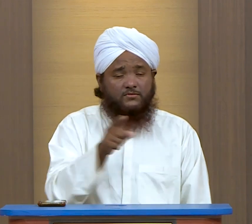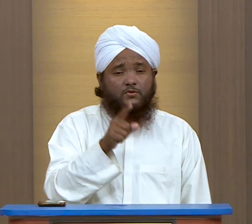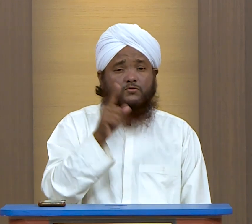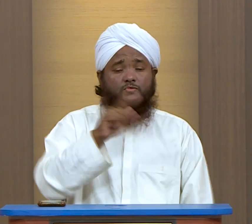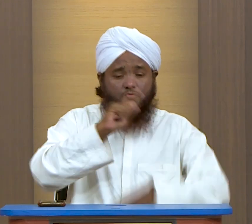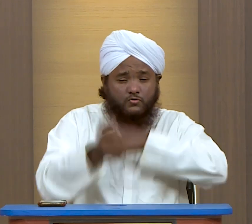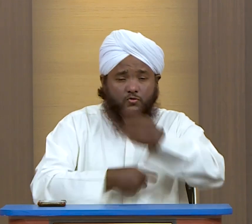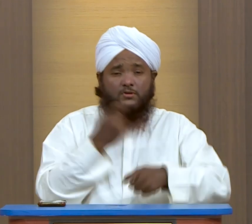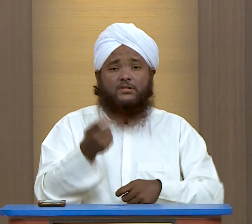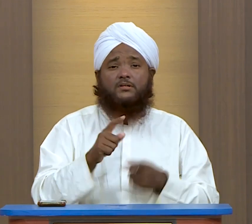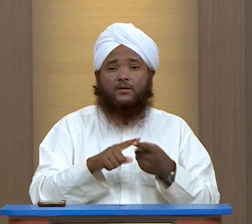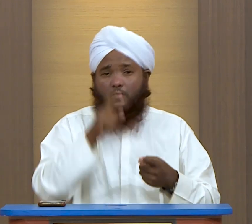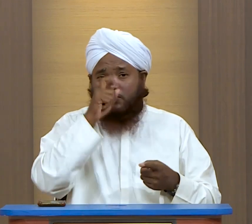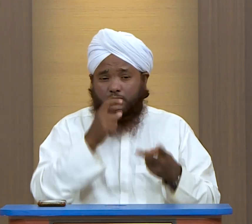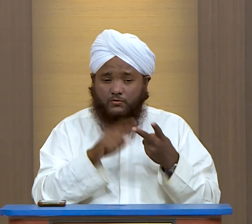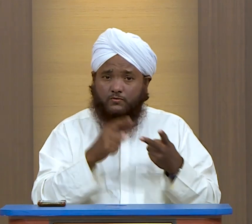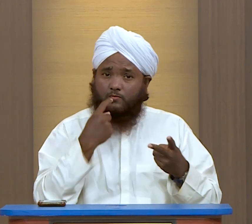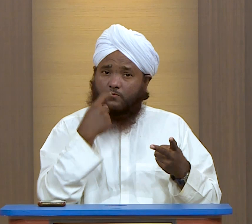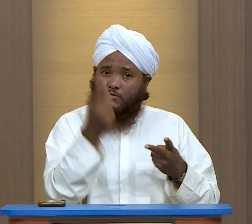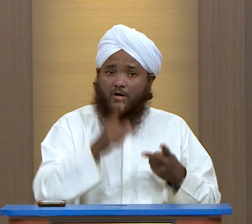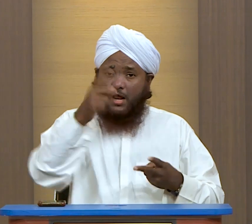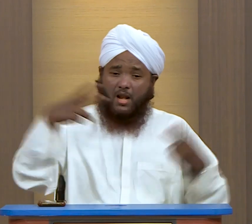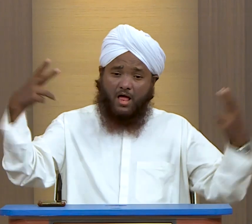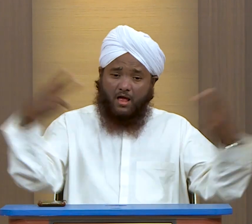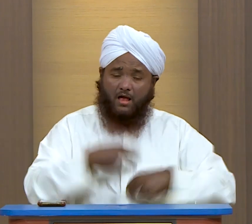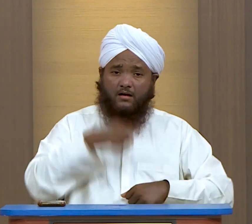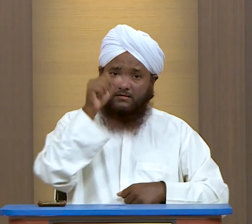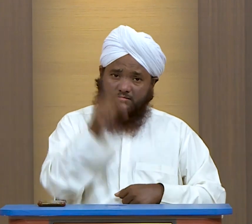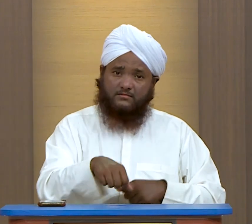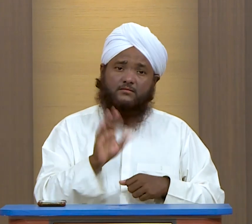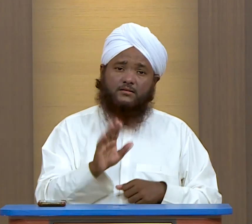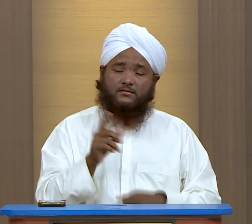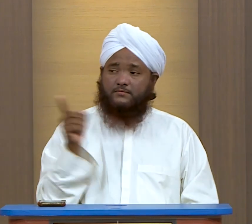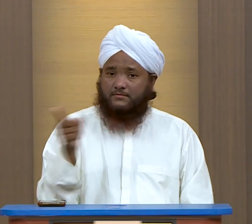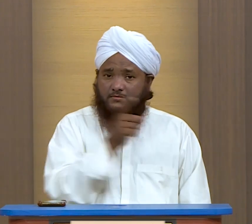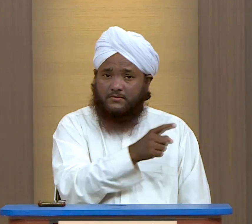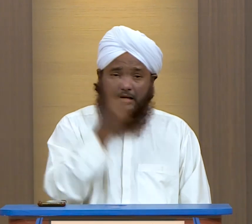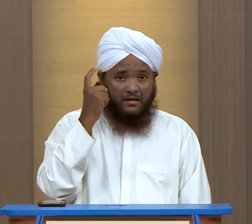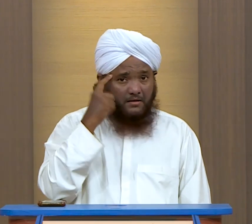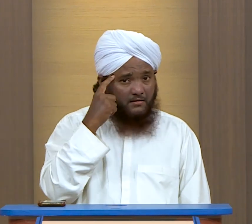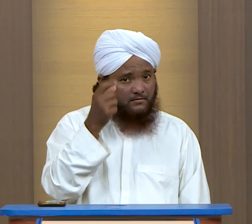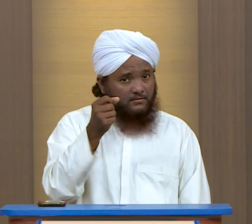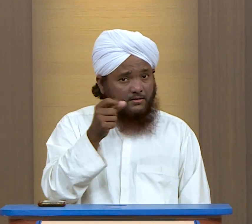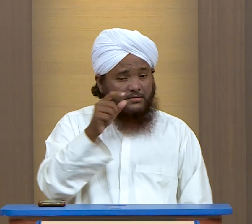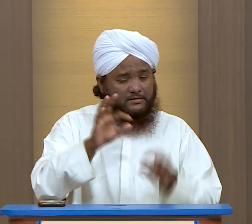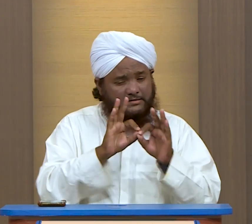جھوٹ بولنے والا کیسے عبرت ناک انجام سے دوچار ہوا۔ یاد رکھیے، جھوٹ تمام گناہوں کی جڑ ہے